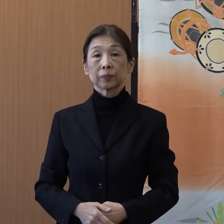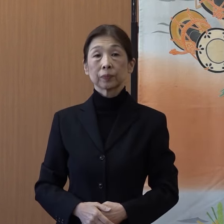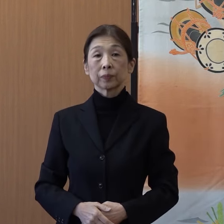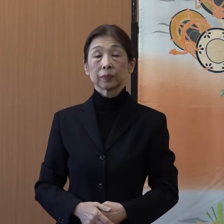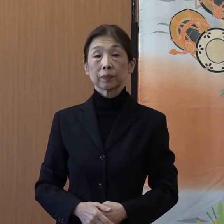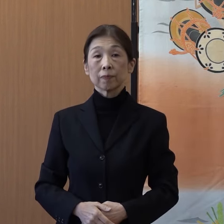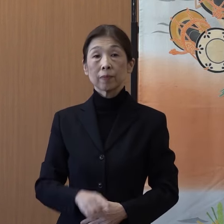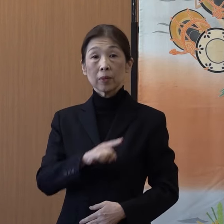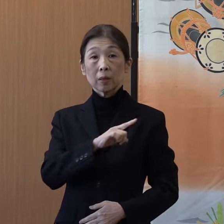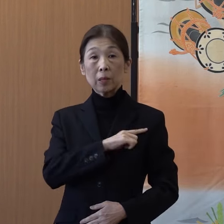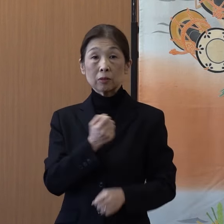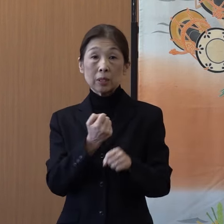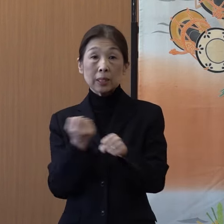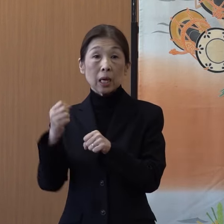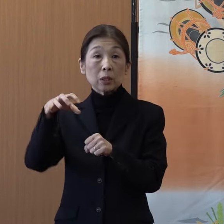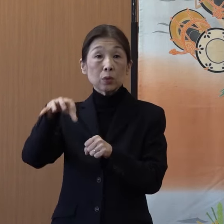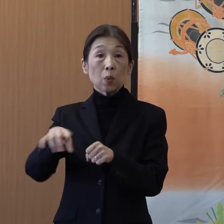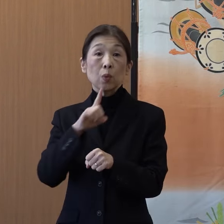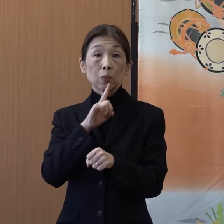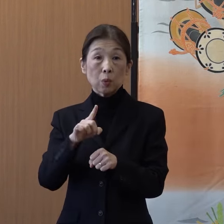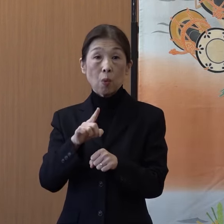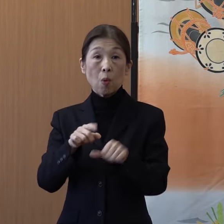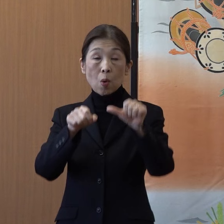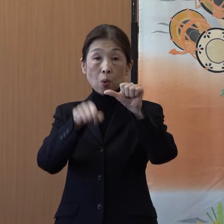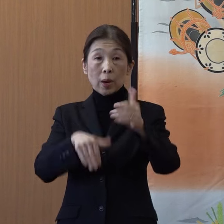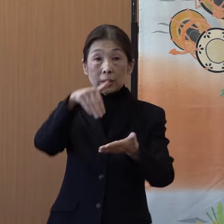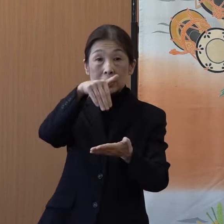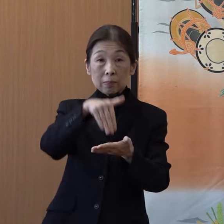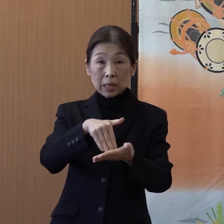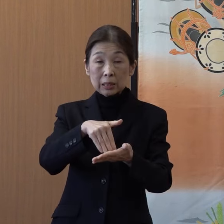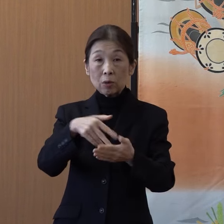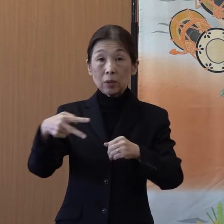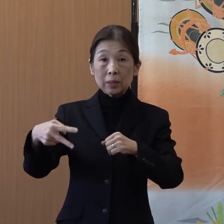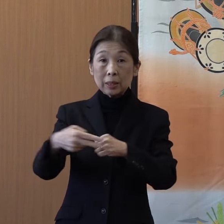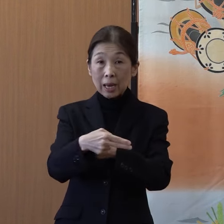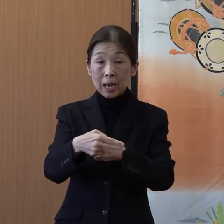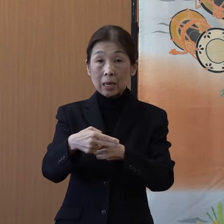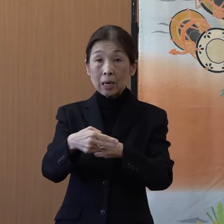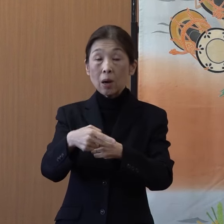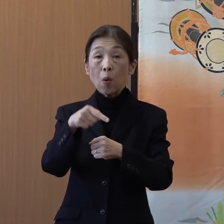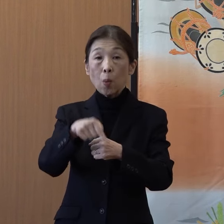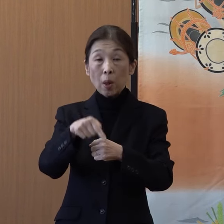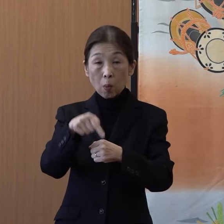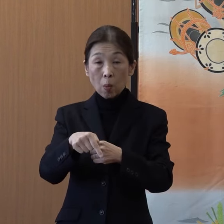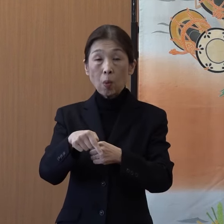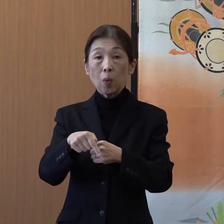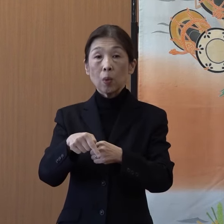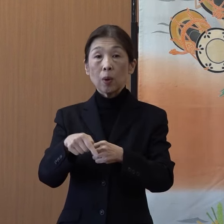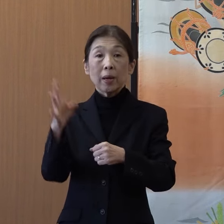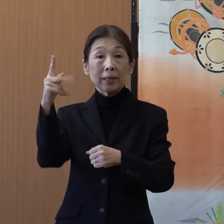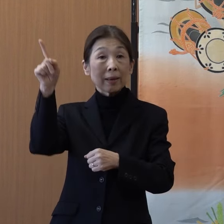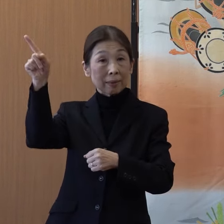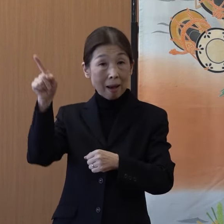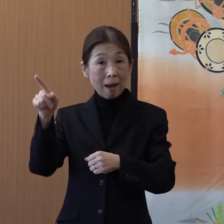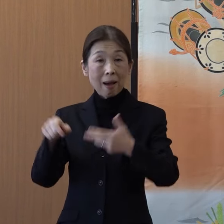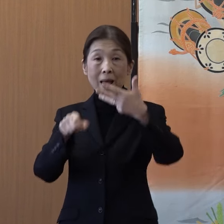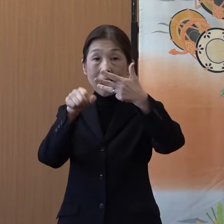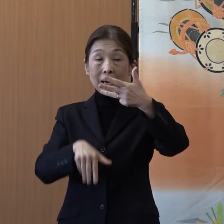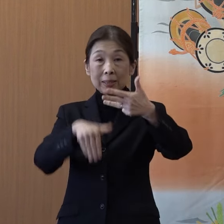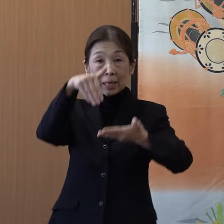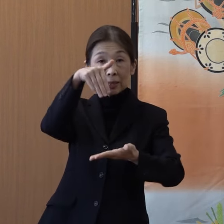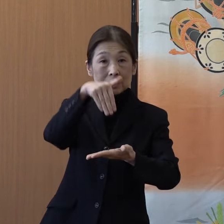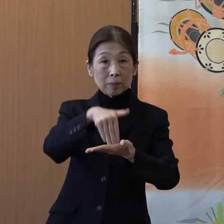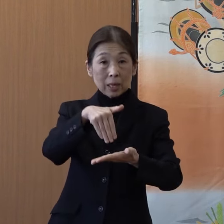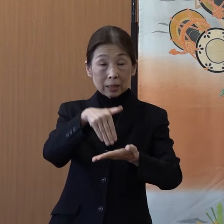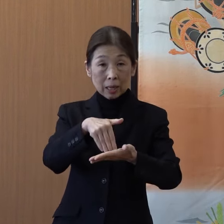まず避難所ですが5月末を期限としていた開設期間について県が8月中の仮